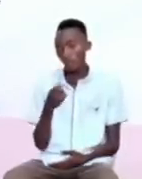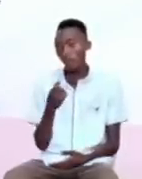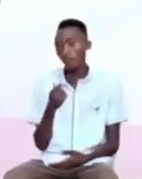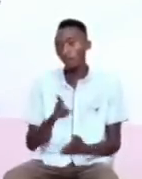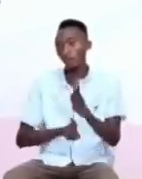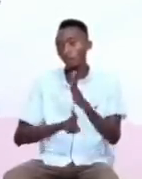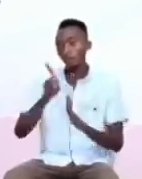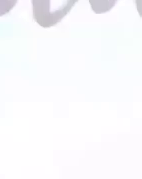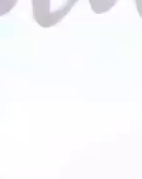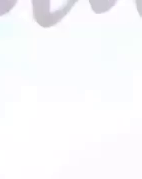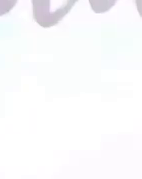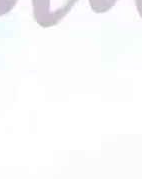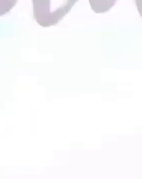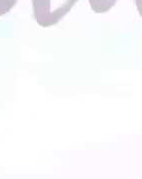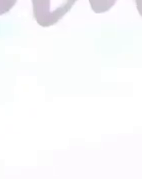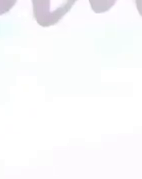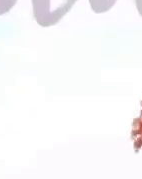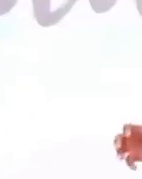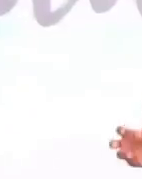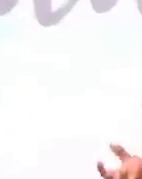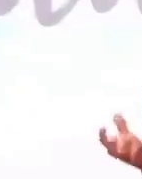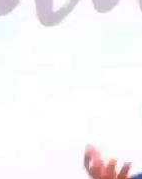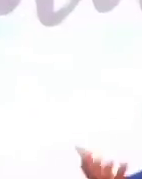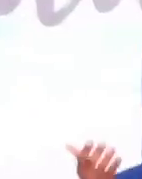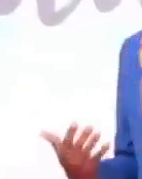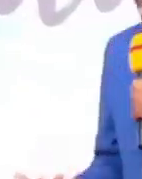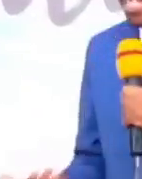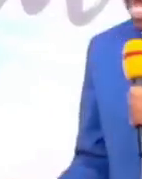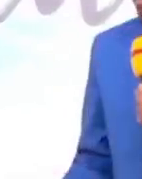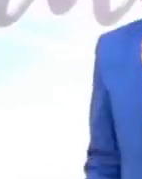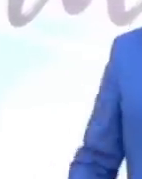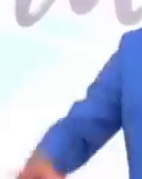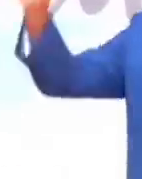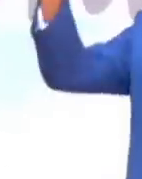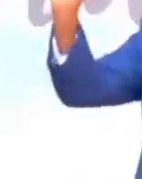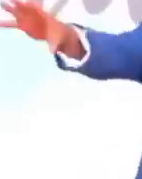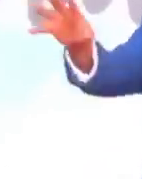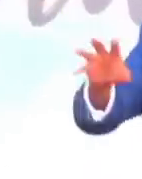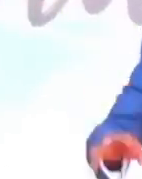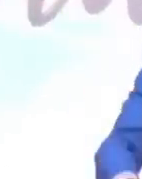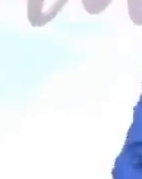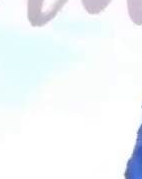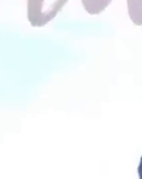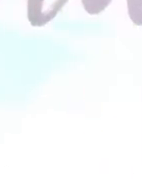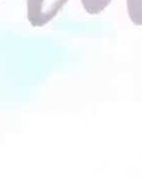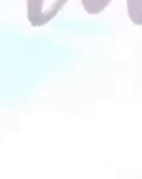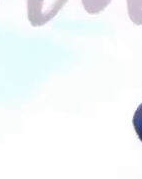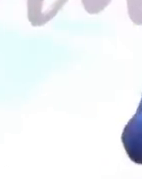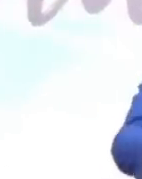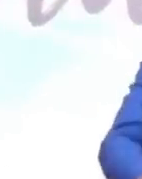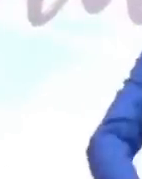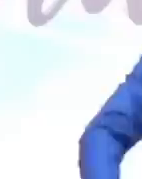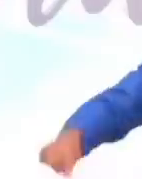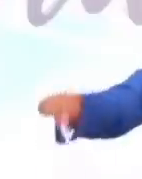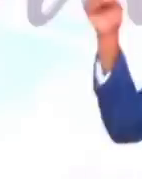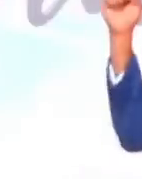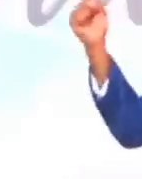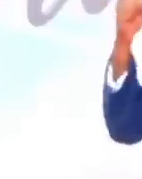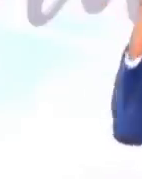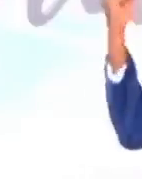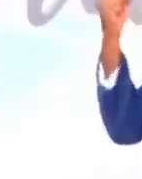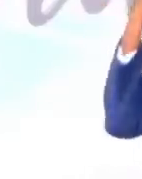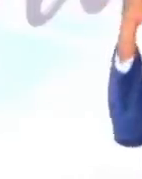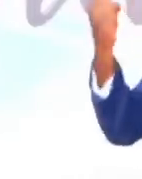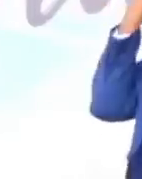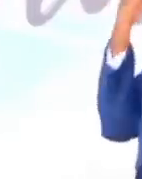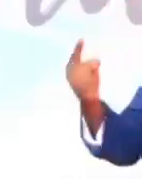vitu vingine vyote. Lakini leo ukamwambia mtu ya kwamba mimi nina dhahabu, anakuambia una kitu cha maana sana. Lakini sikiliza, dhahabu